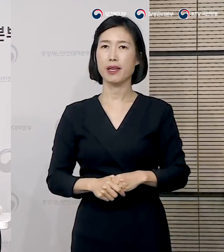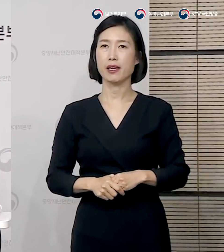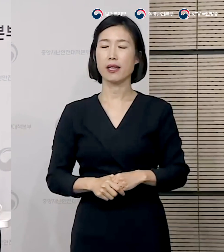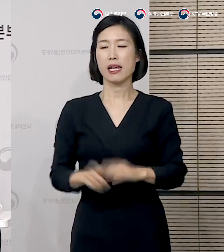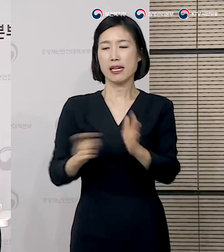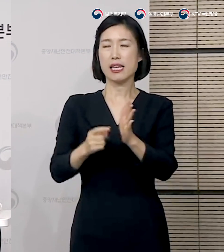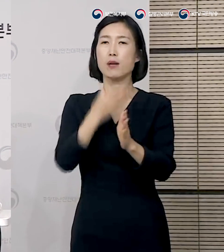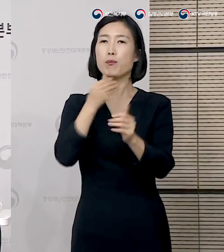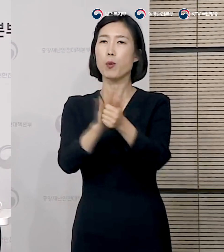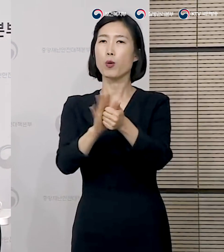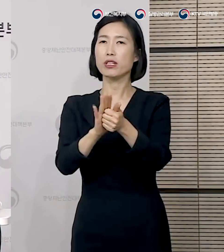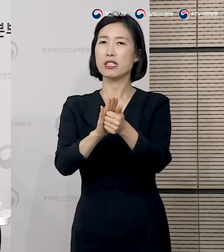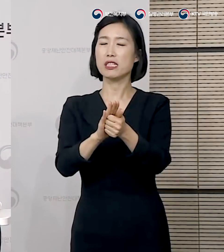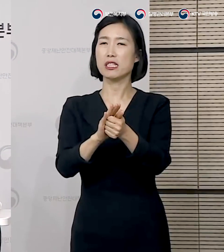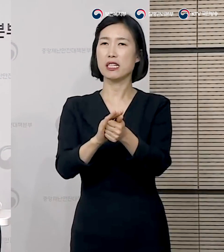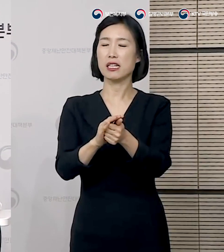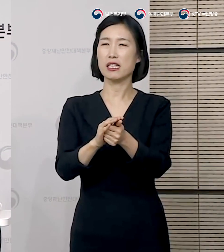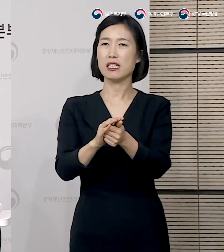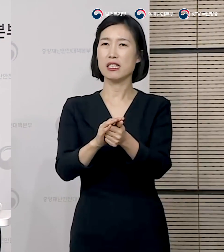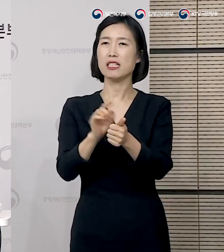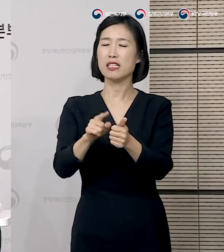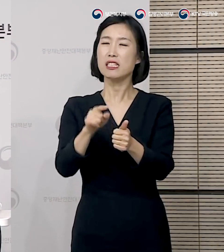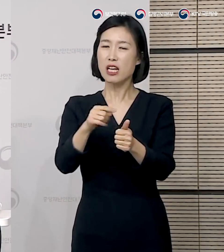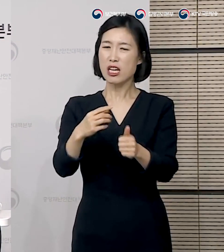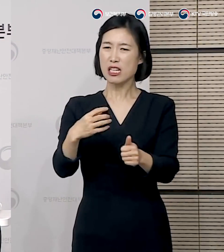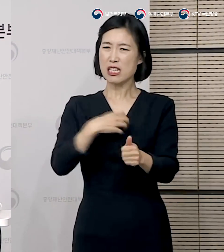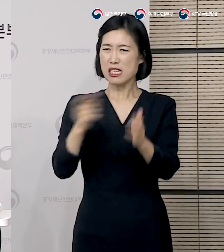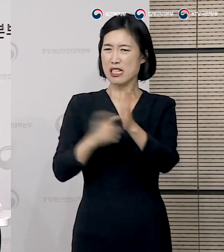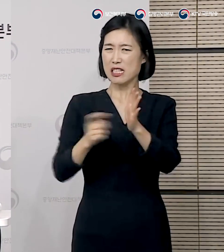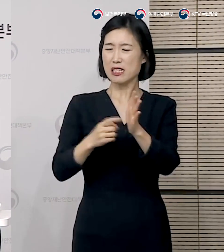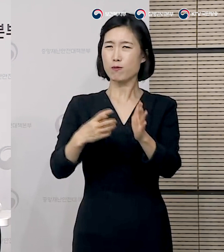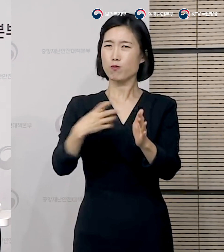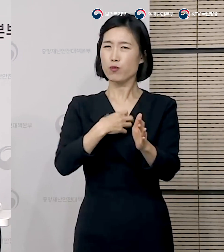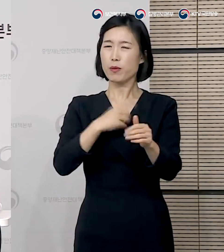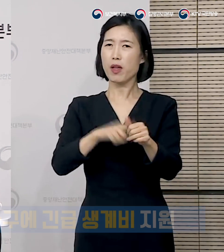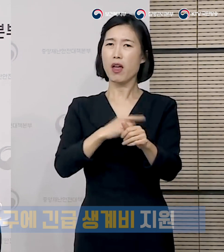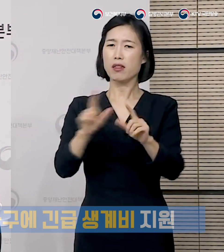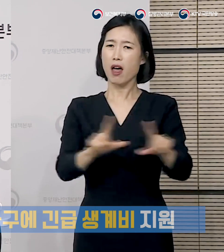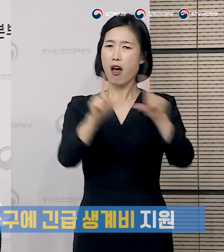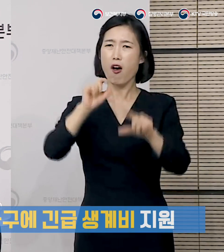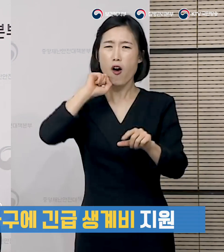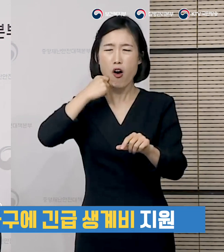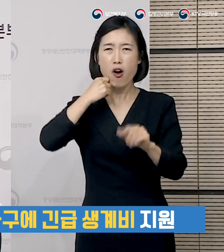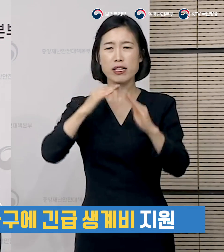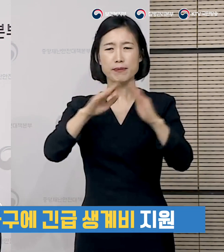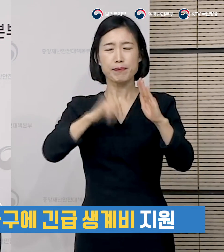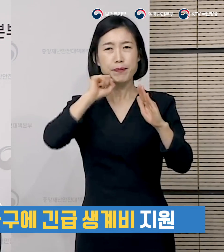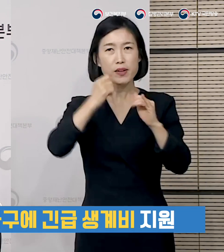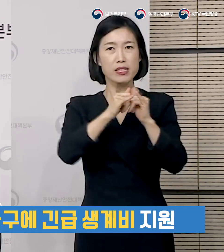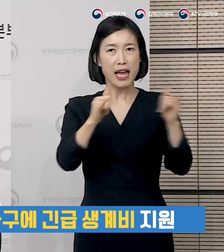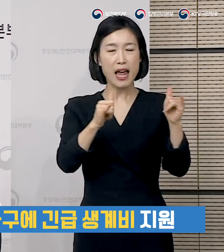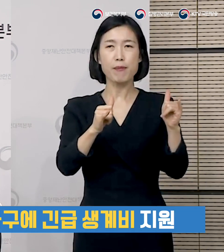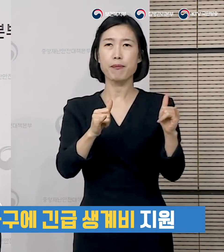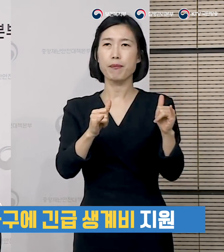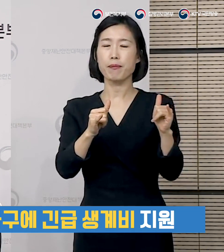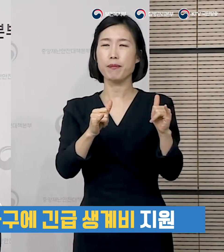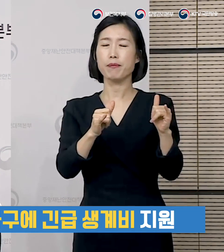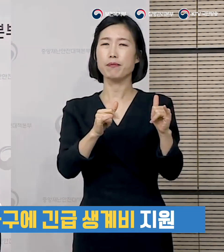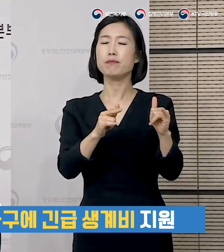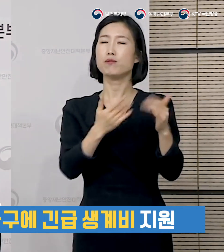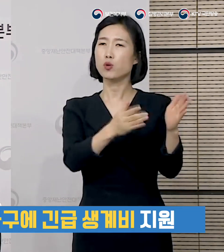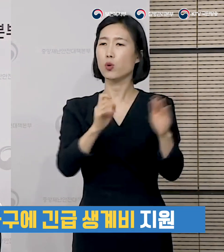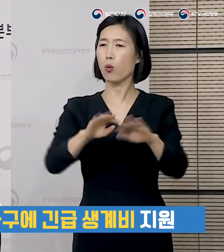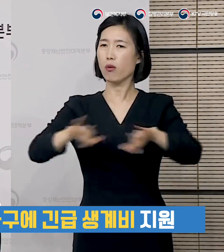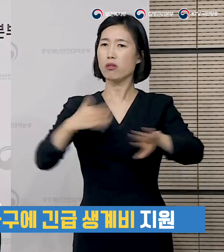네, 긴급복지 재원 제도는 갑작스러운 위기 상황에 처해서 생계 유지가 곤란한 저소득 가구가 다른 복지 제도로 지원을 받지